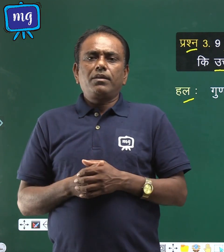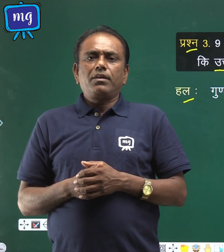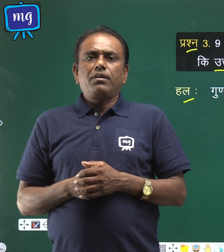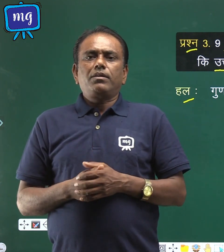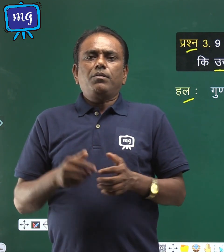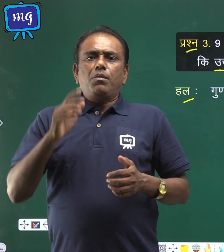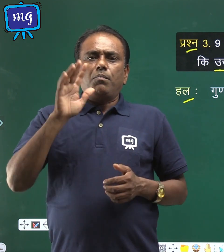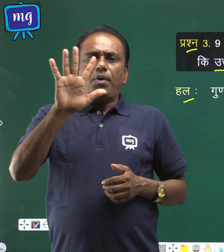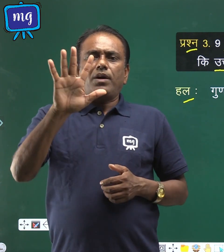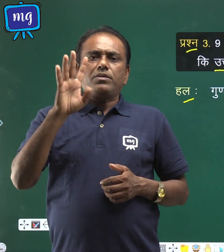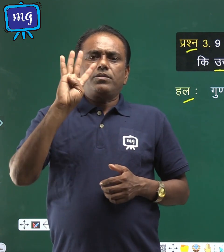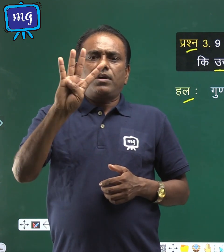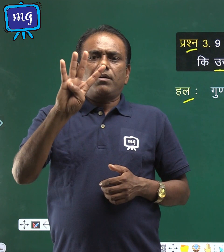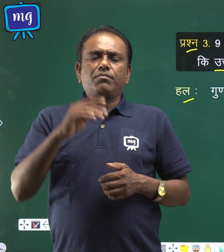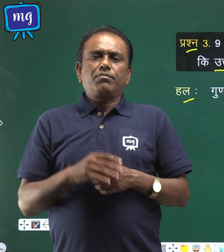54।